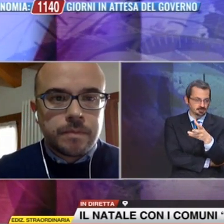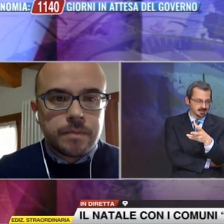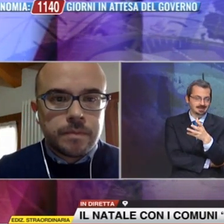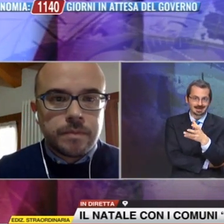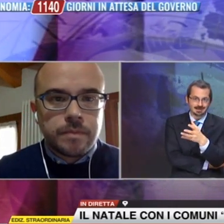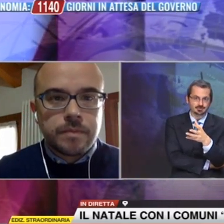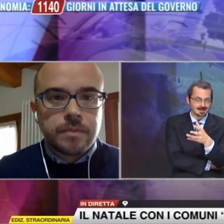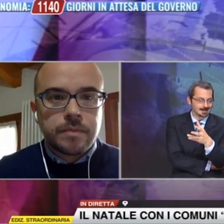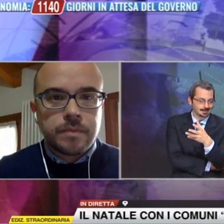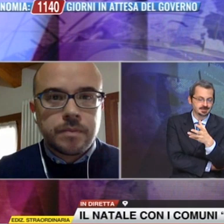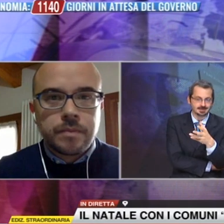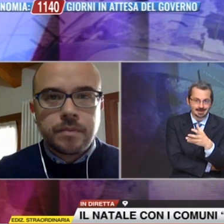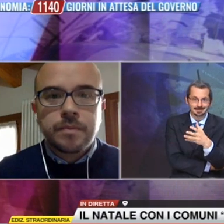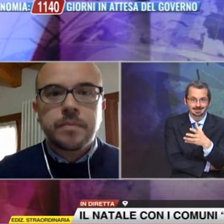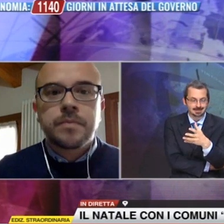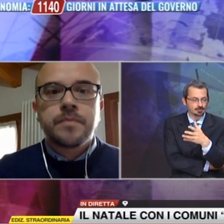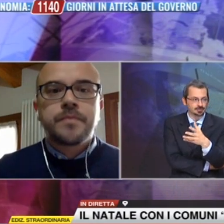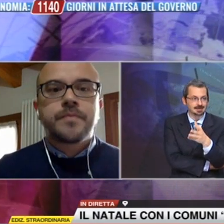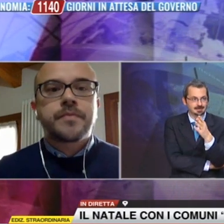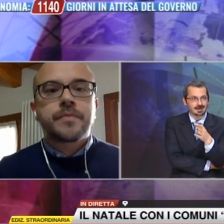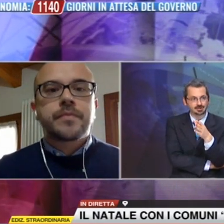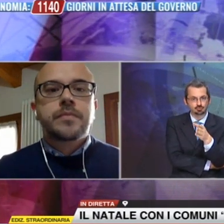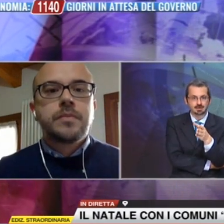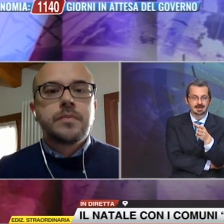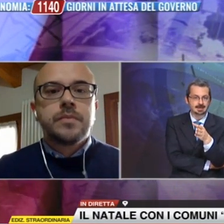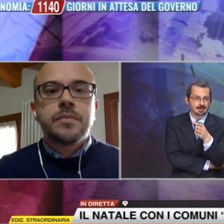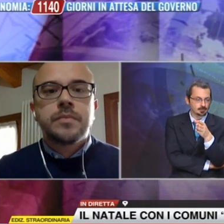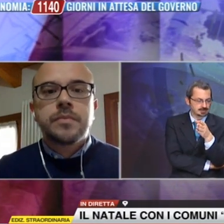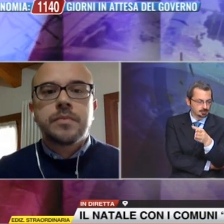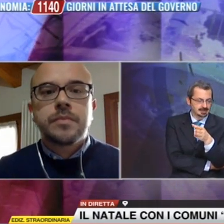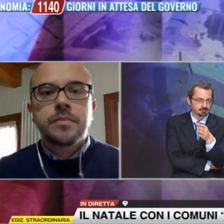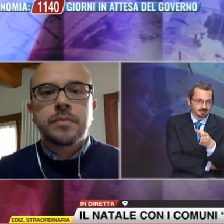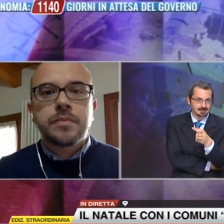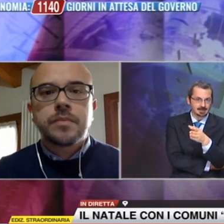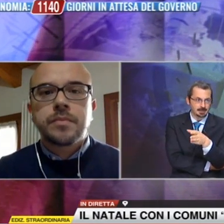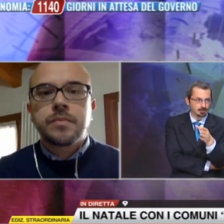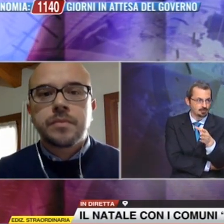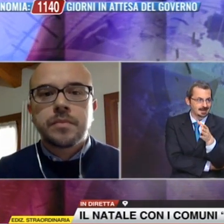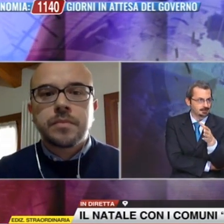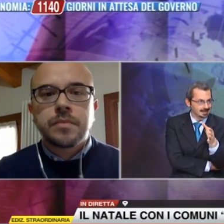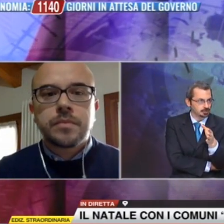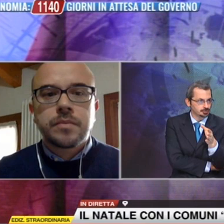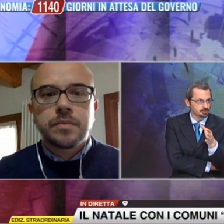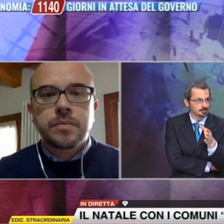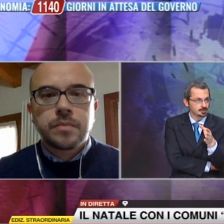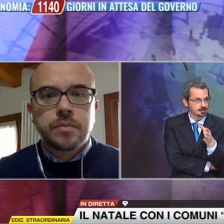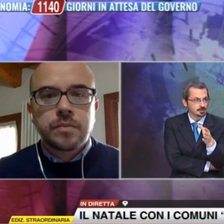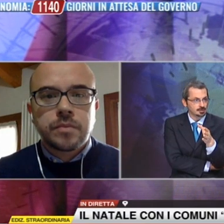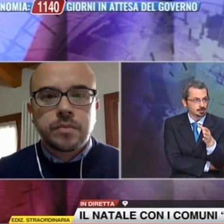la responsabilità, insomma, e anche la necessità di stare molto attenti, ma sulla questione degli spostamenti nei piccoli comuni, lei non è